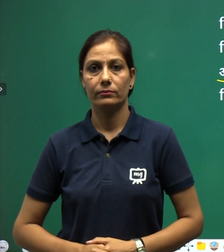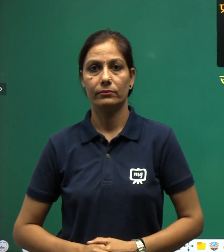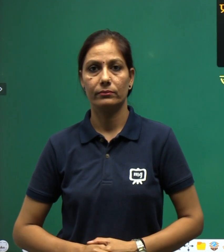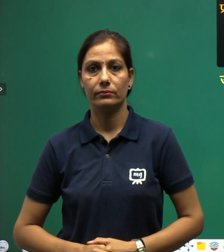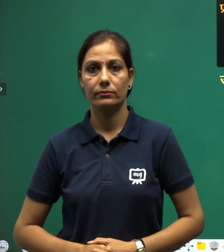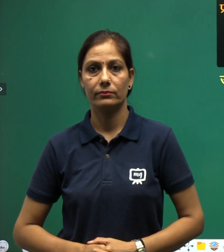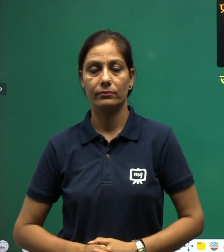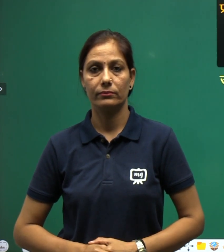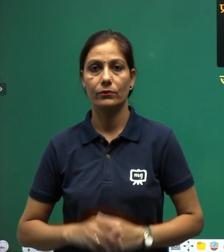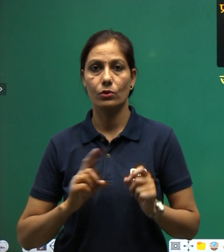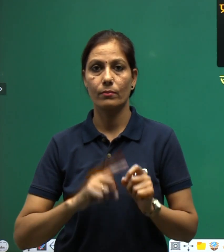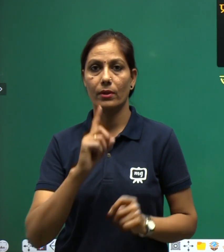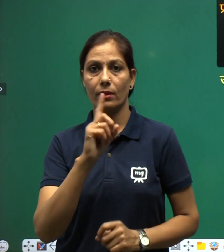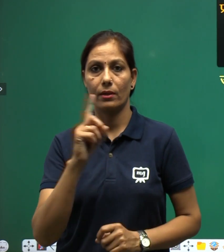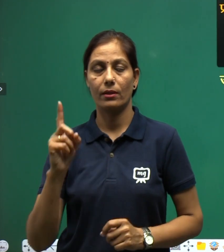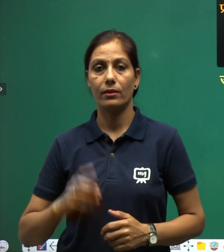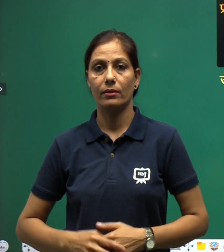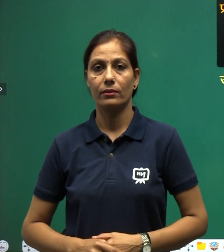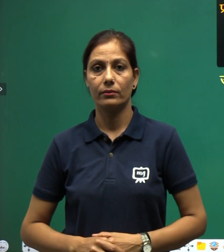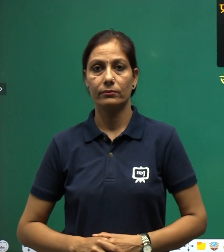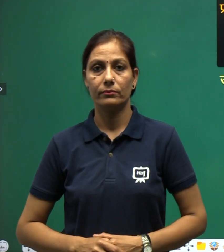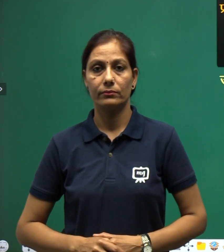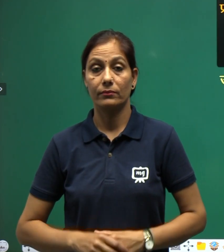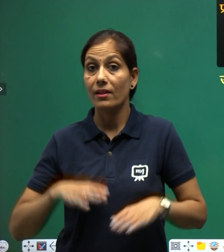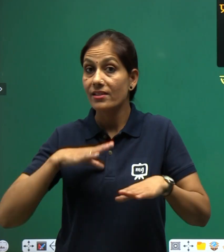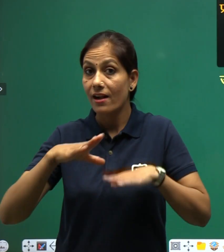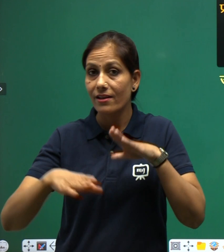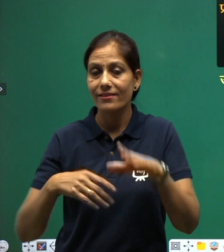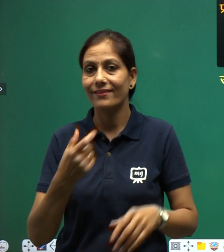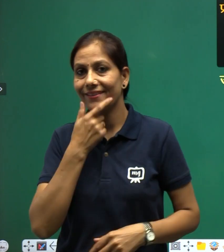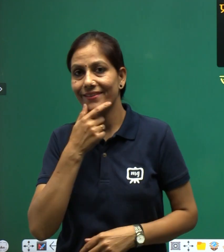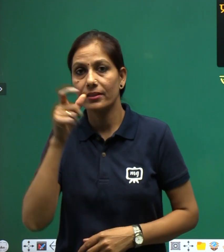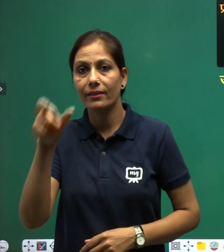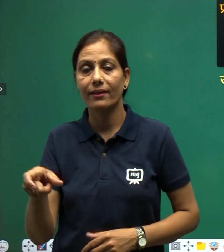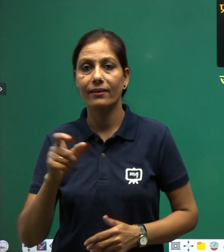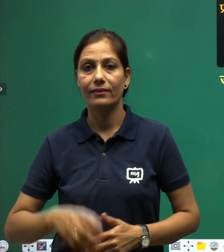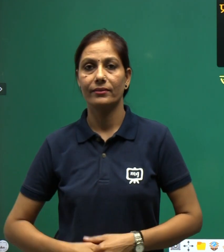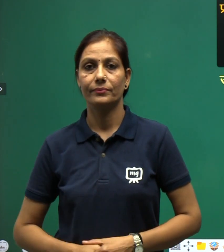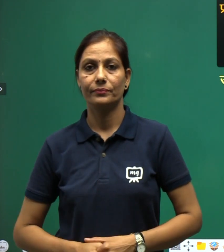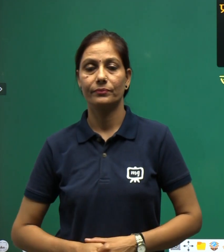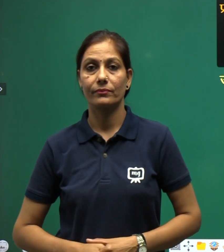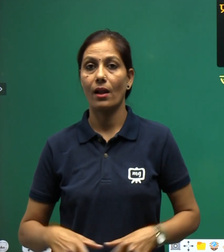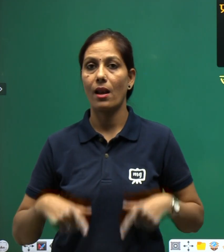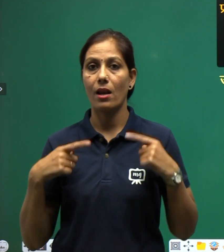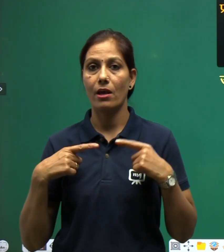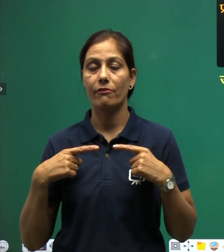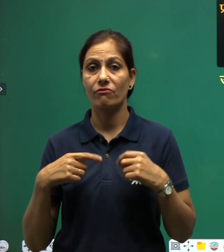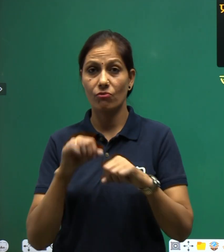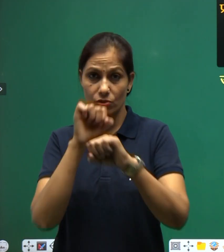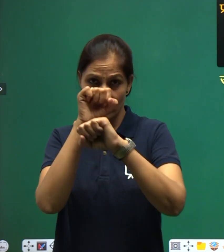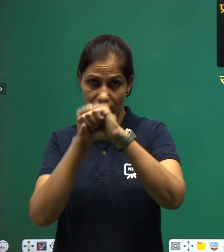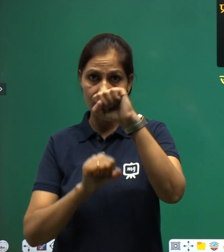प्रश्न 11, चार्ली चैपलिन के जीवन संघर्ष पर